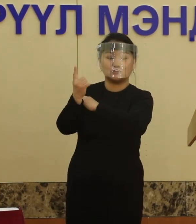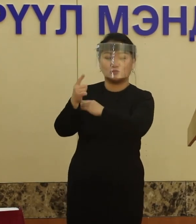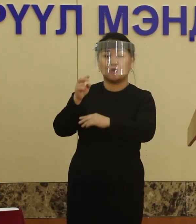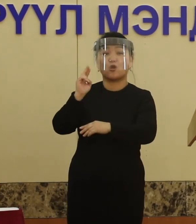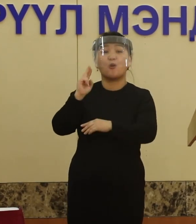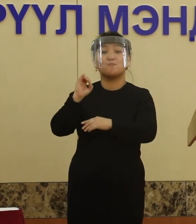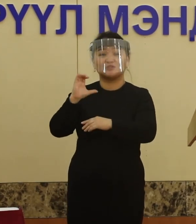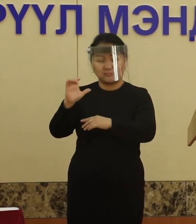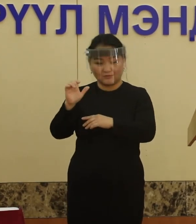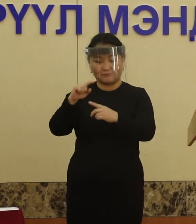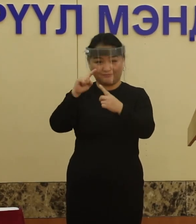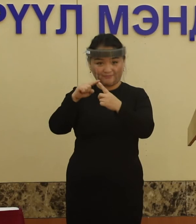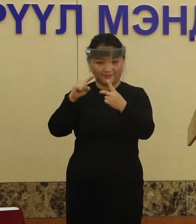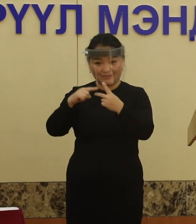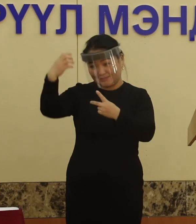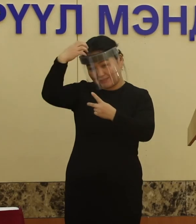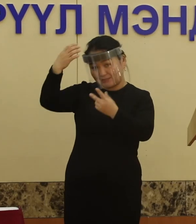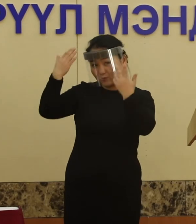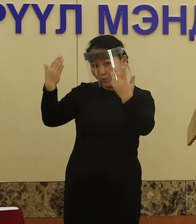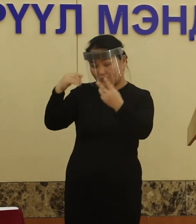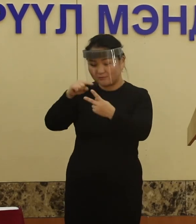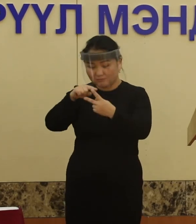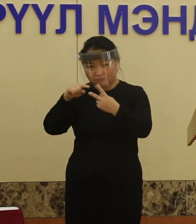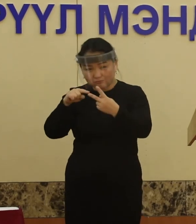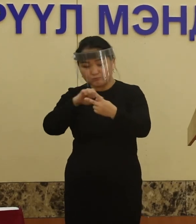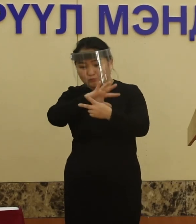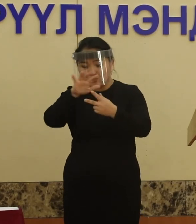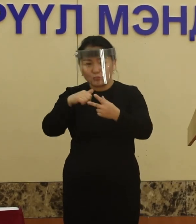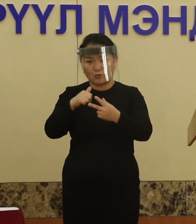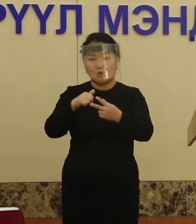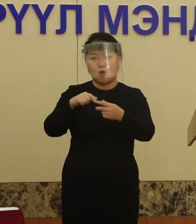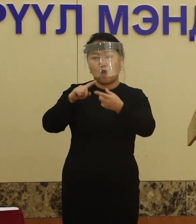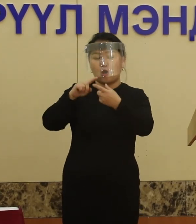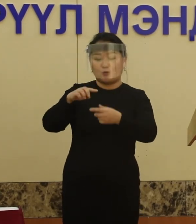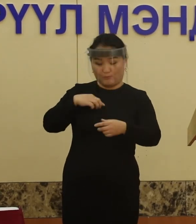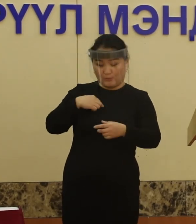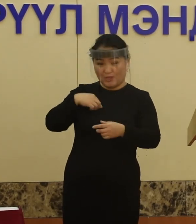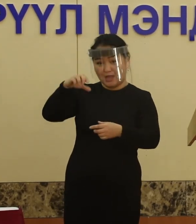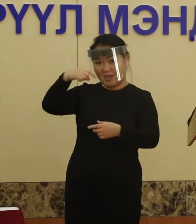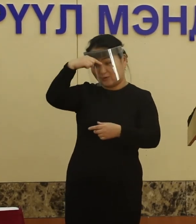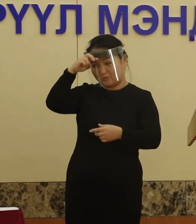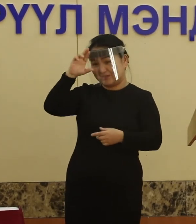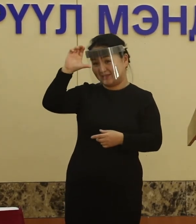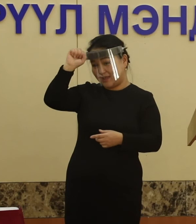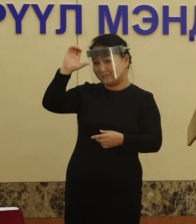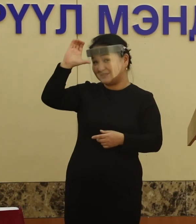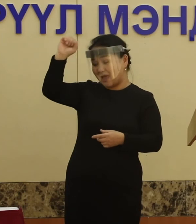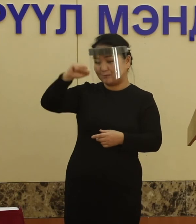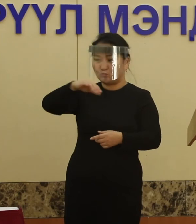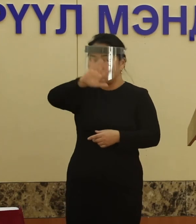онцгой комисс засгийн газрын хурлаанд холбогдох мэдээллүүдийг эрүүл мэндийн сайд бол танилцуулаад тодорхой шийдлүүдийг